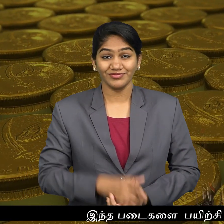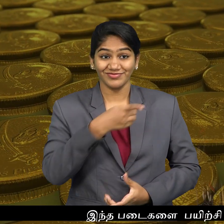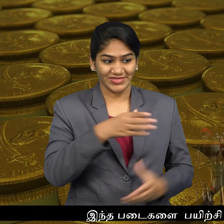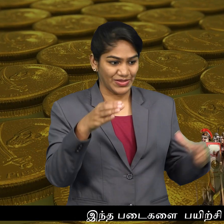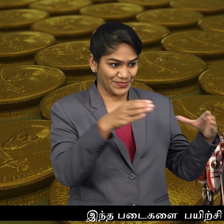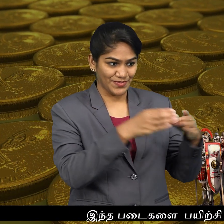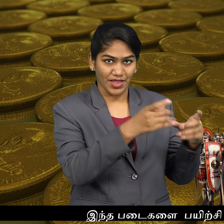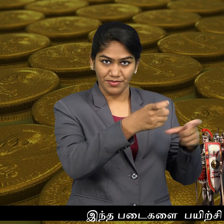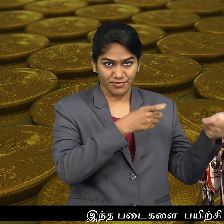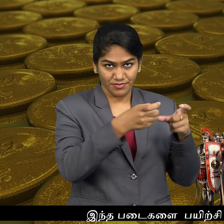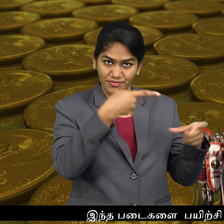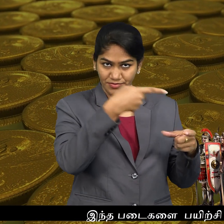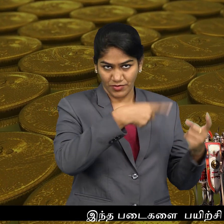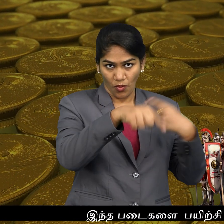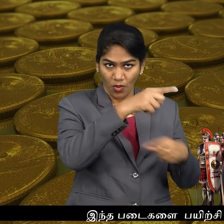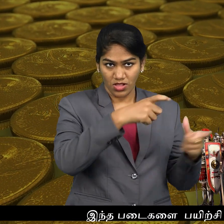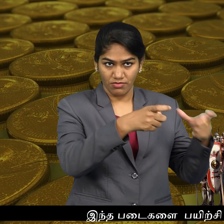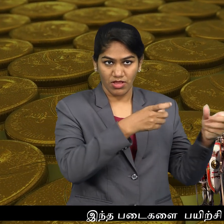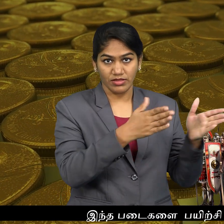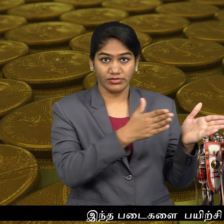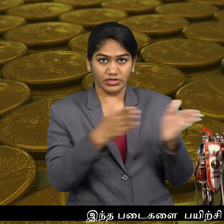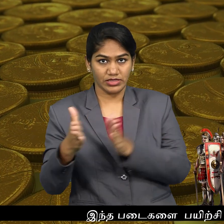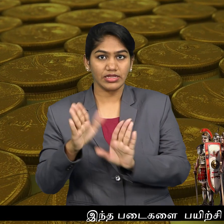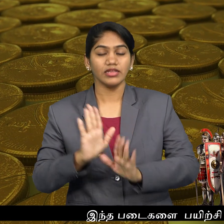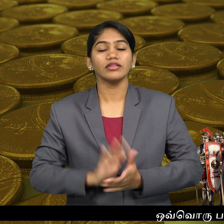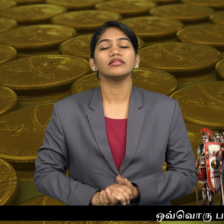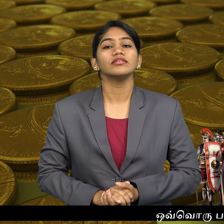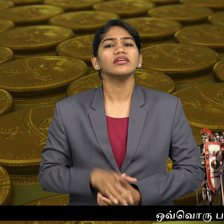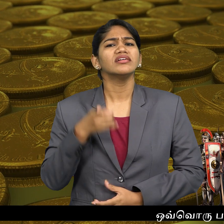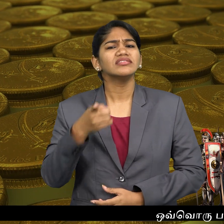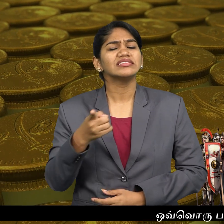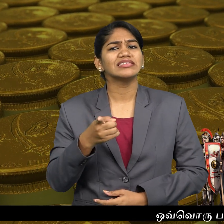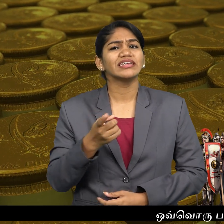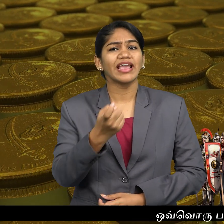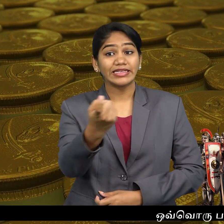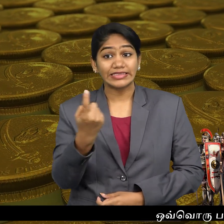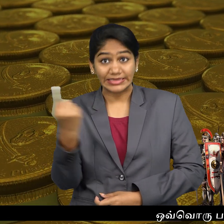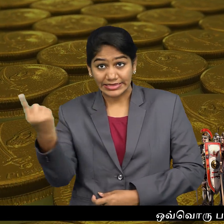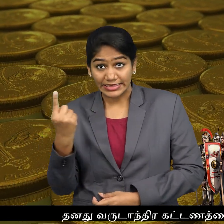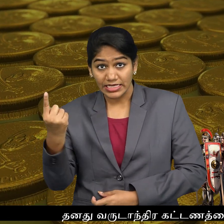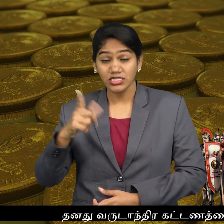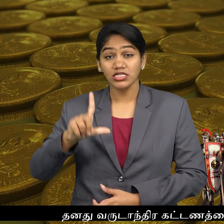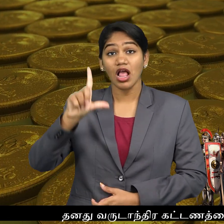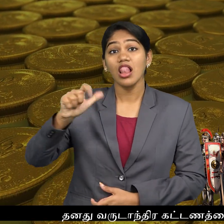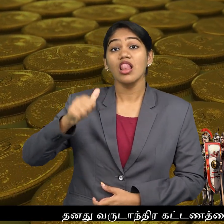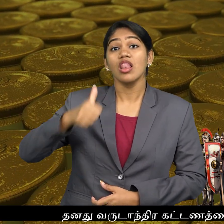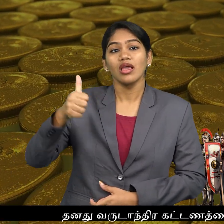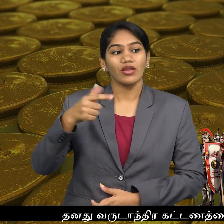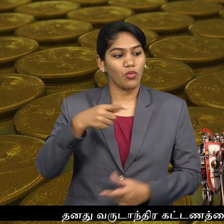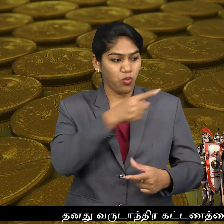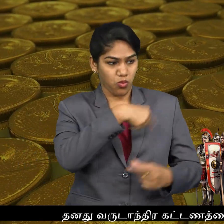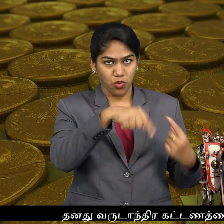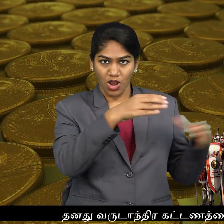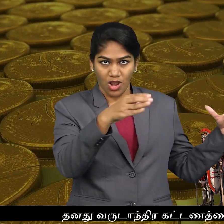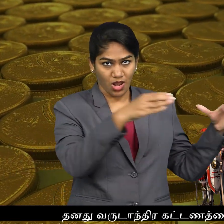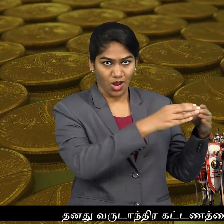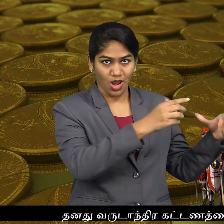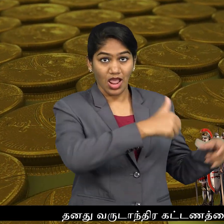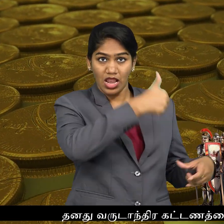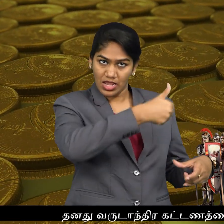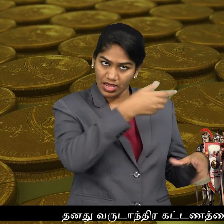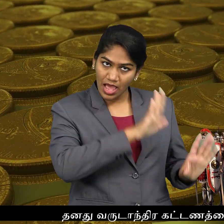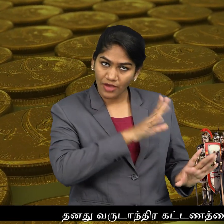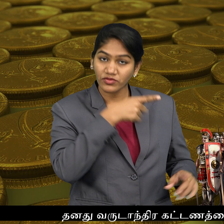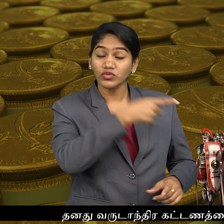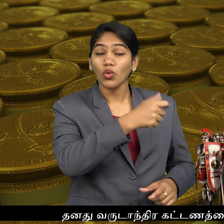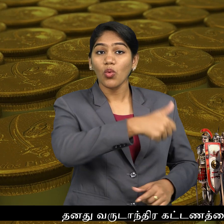இந்த படைகளை பயிற்சி அளிப்பது, பராமரிப்பது தவிர ஒவ்வொரு படை தலைவனும் தனது வருடாந்திர கட்டணத்தை